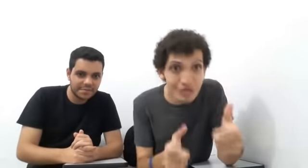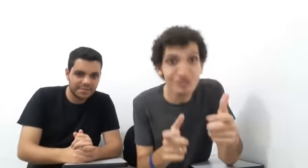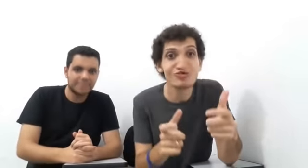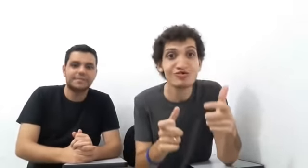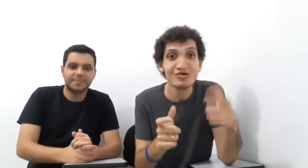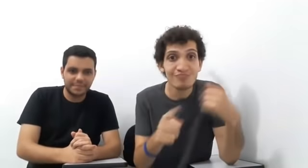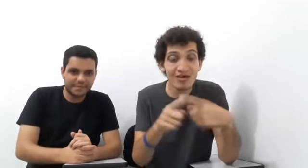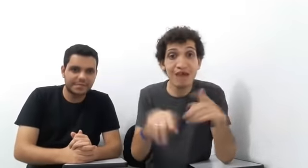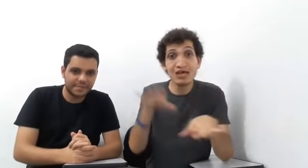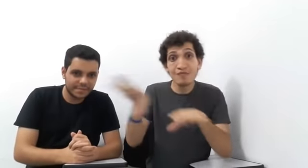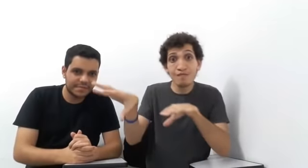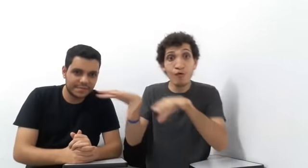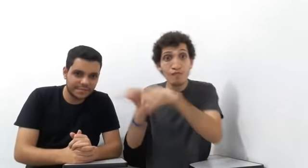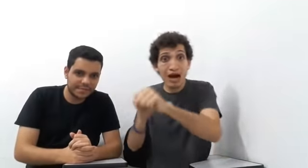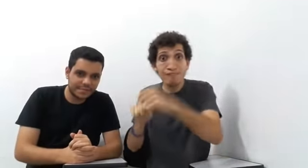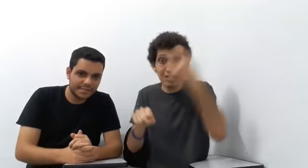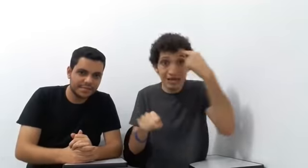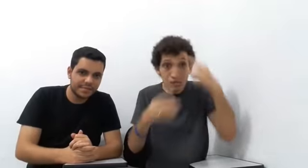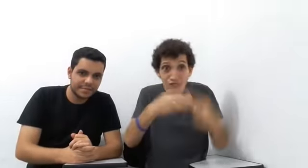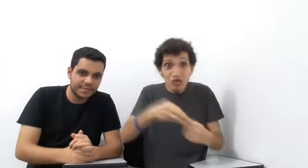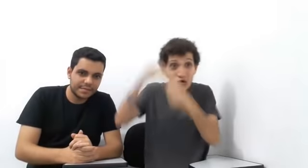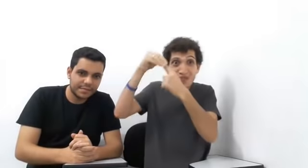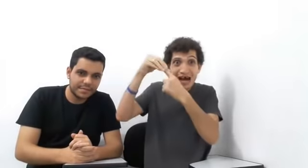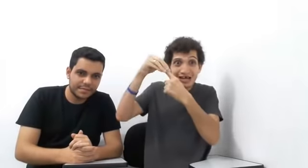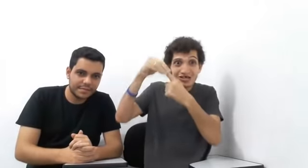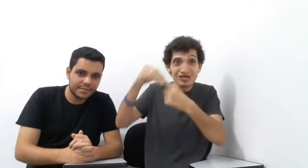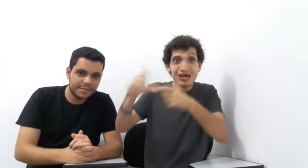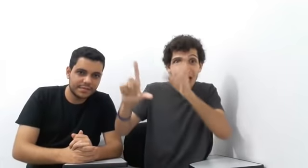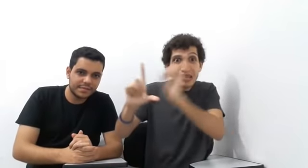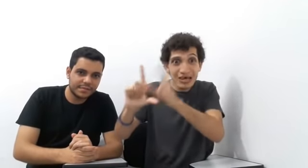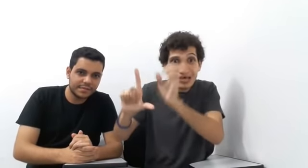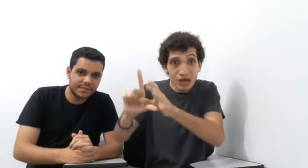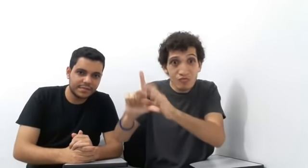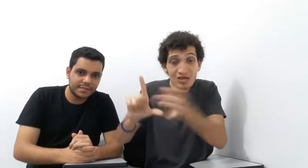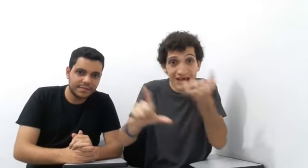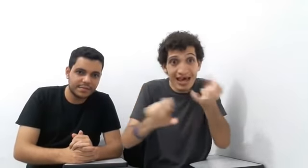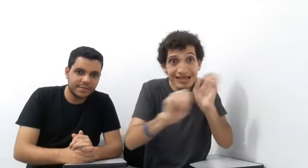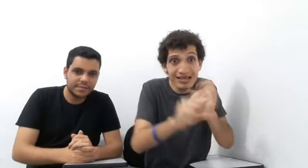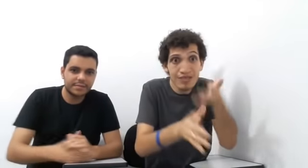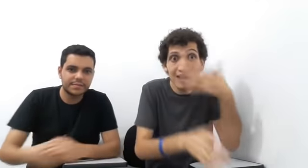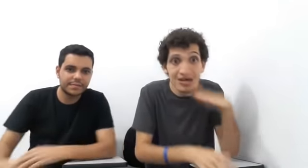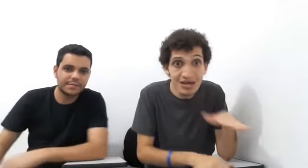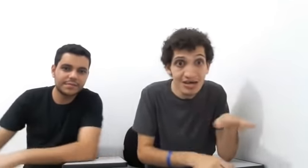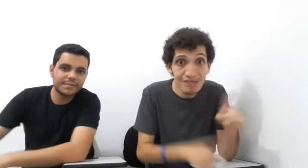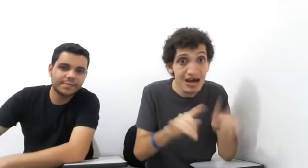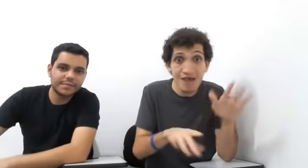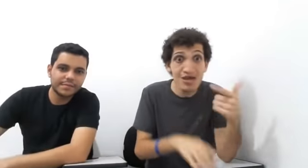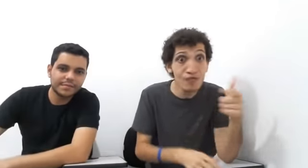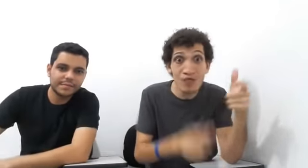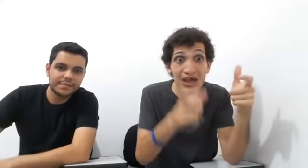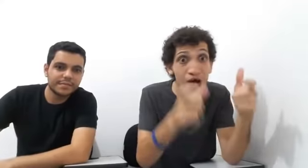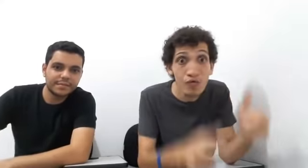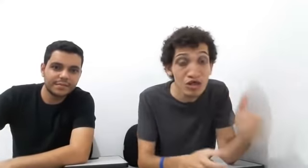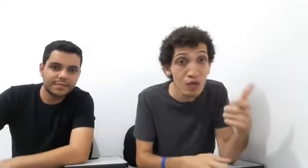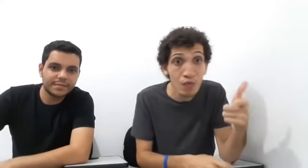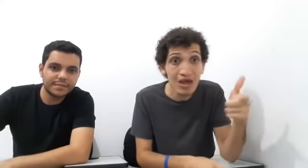onde? Porque a gente vai formar pensando prioridades. Licenciatura é ensinar criança, mas às vezes não tem aonde, não tem